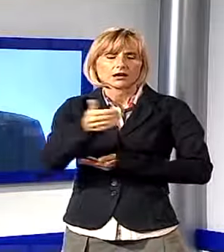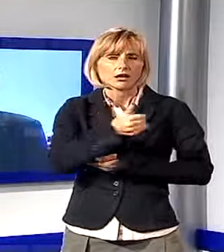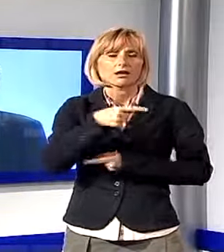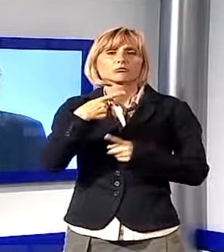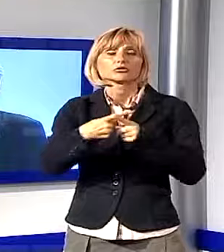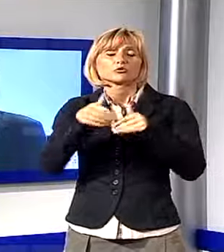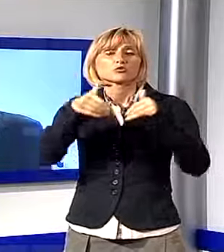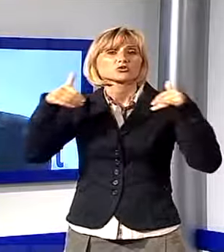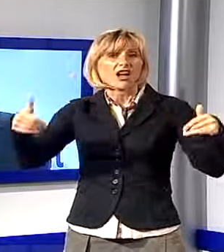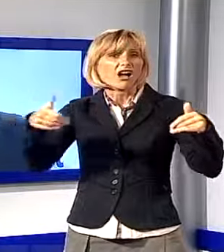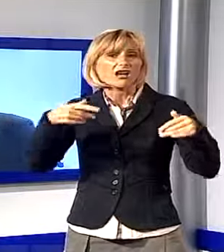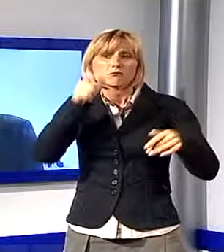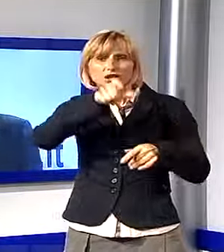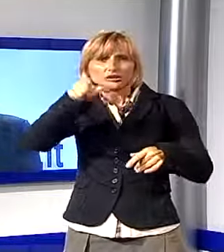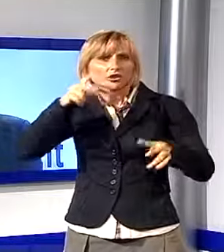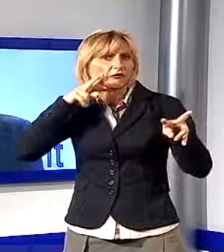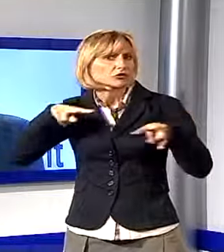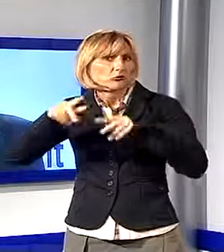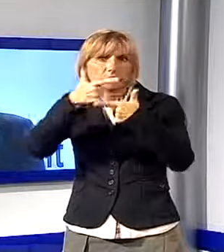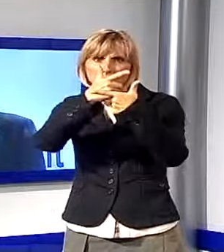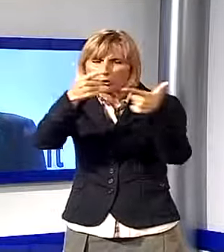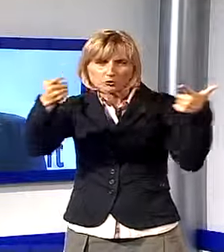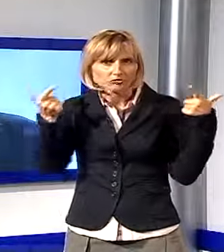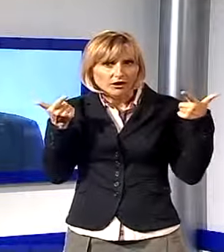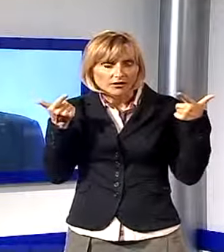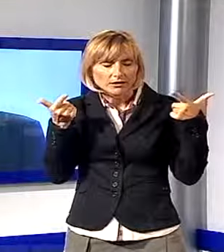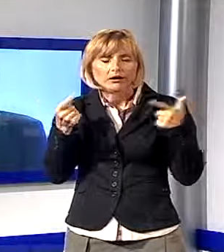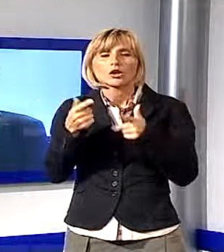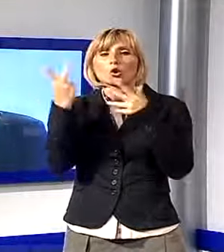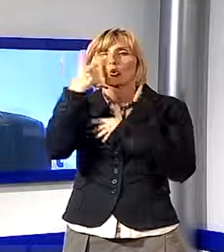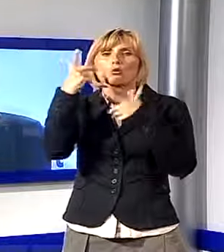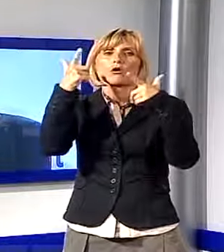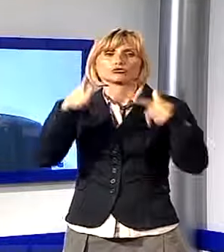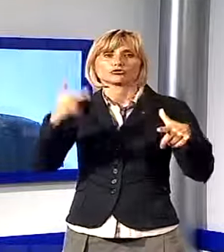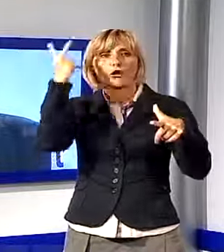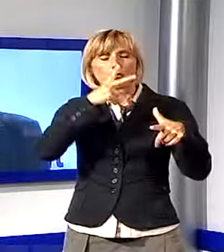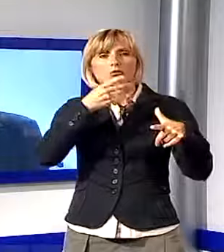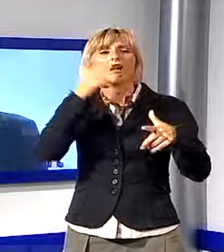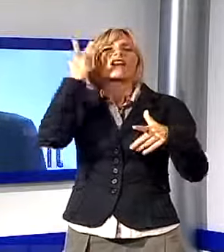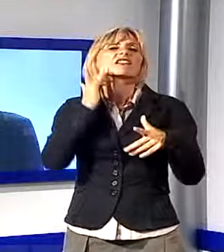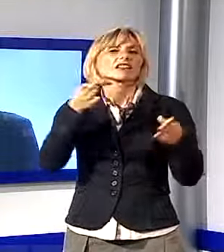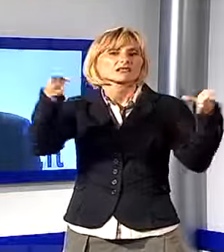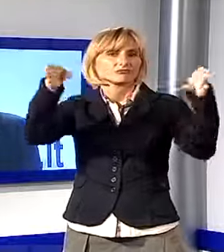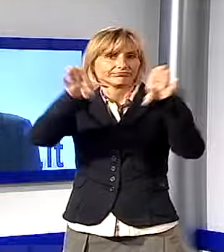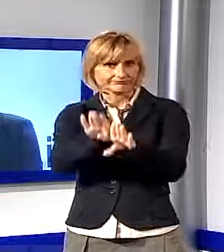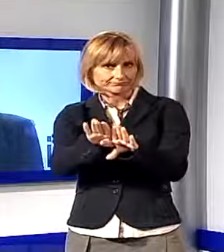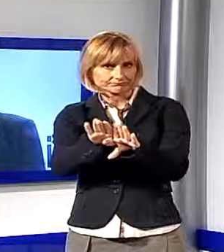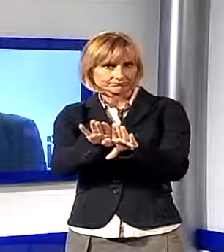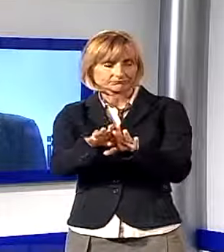visitatori. E così una delle più belle città d'Italia rischia di chiudere, si dice. Una polemica